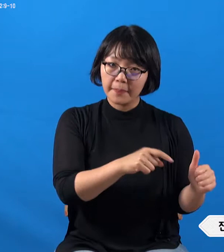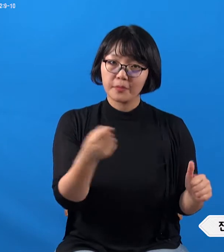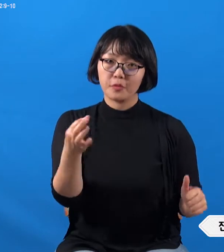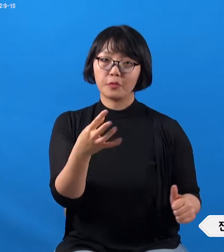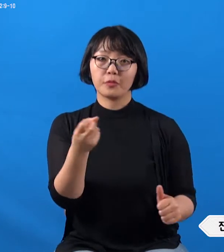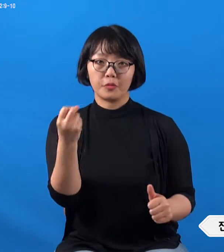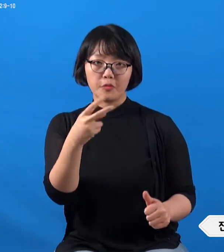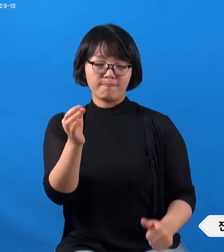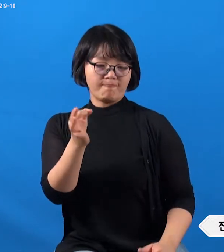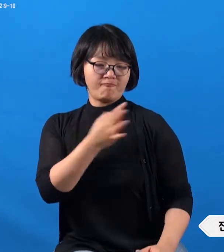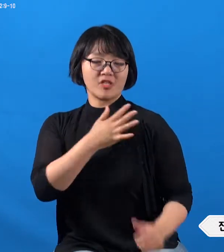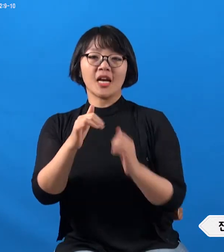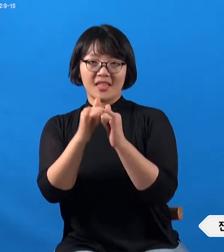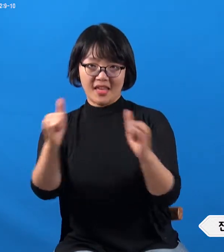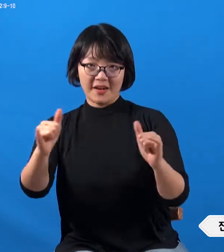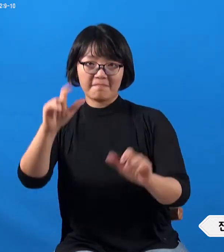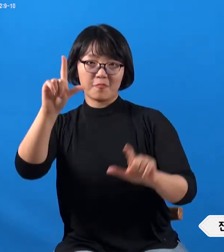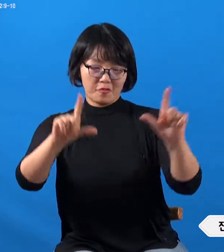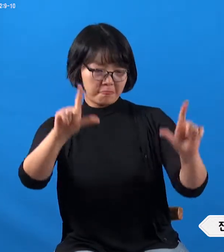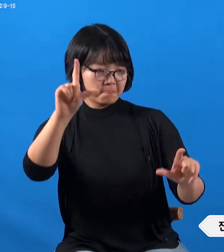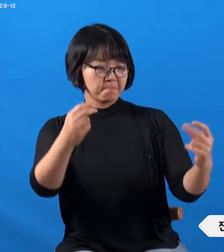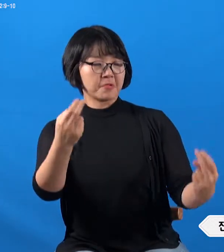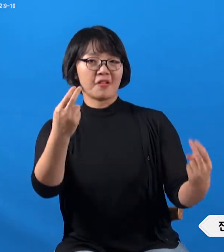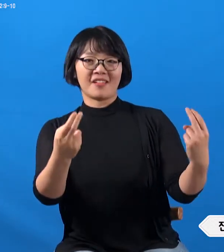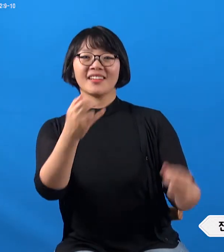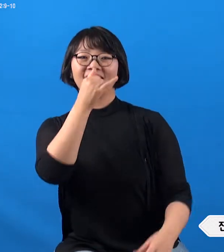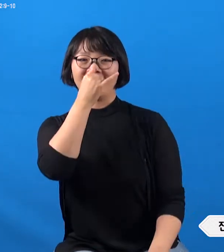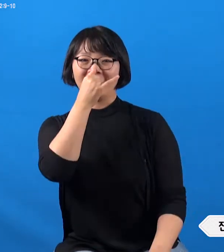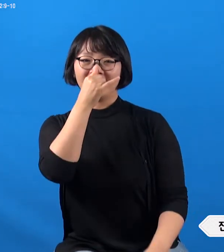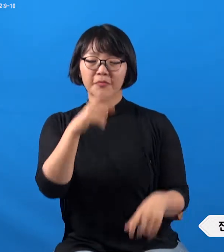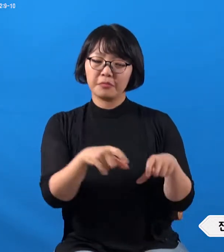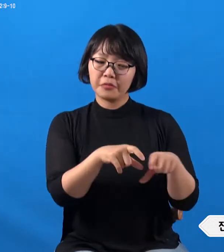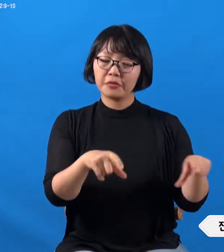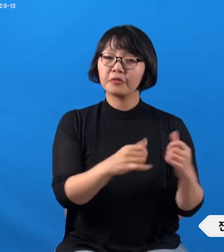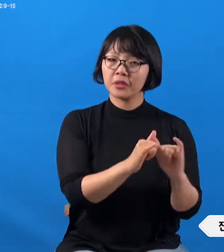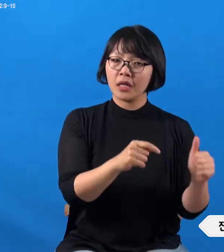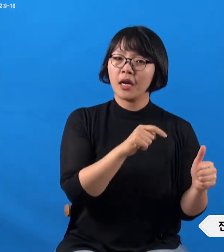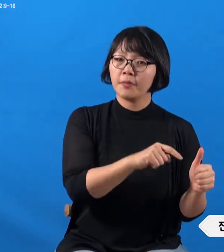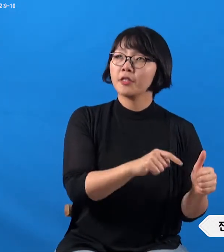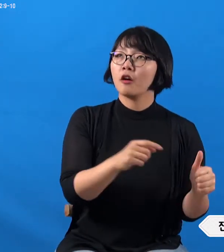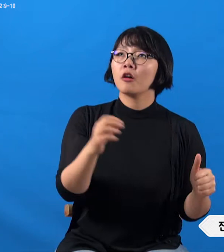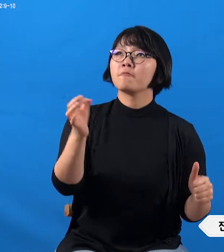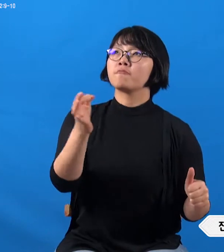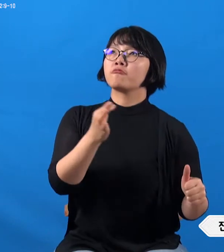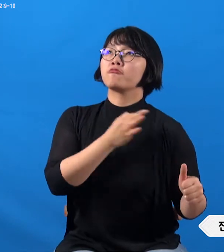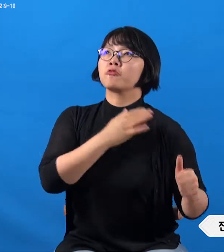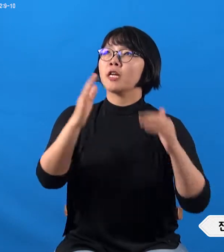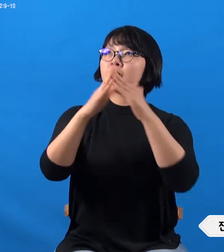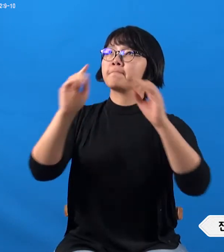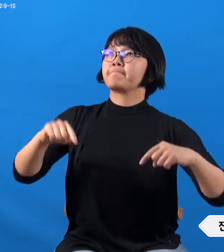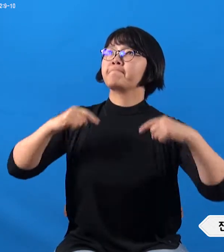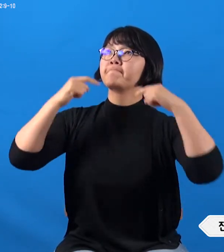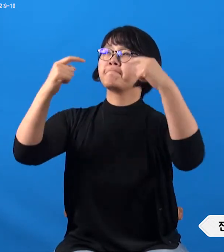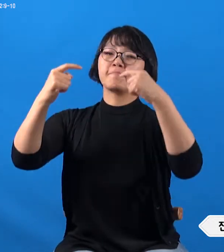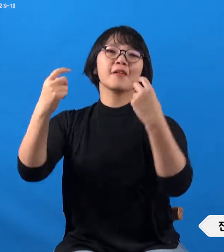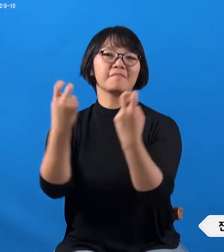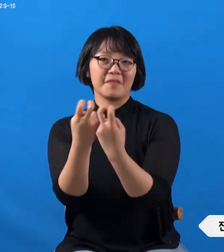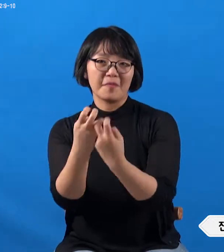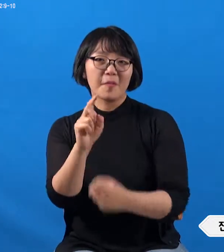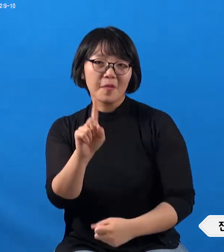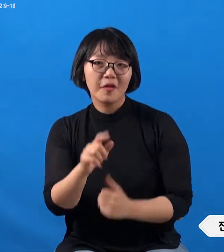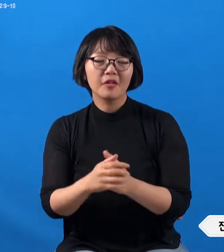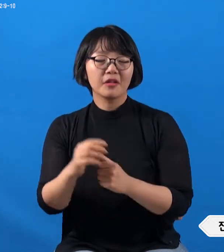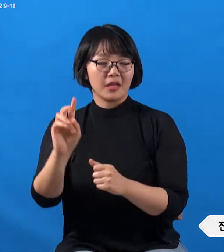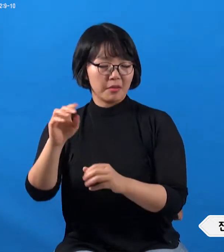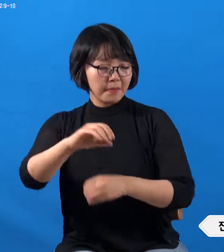모습을 그려놓았습니다. 서민, 평범한 삶에서 재벌가에 들어가기가 하면 또 재벌가에